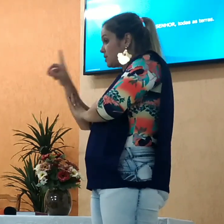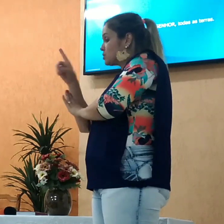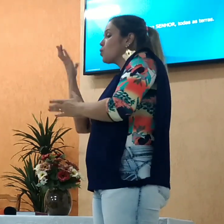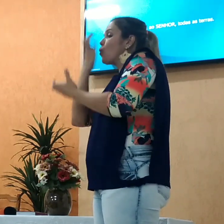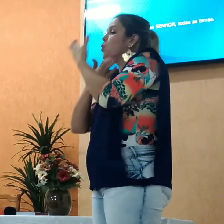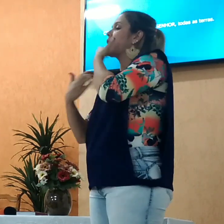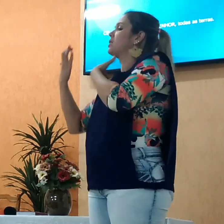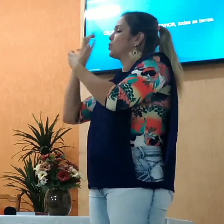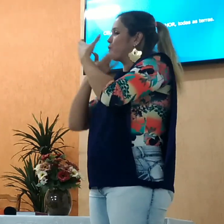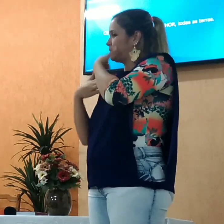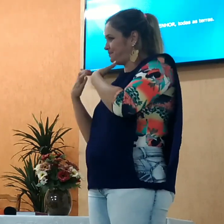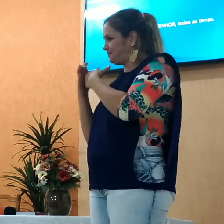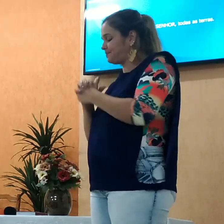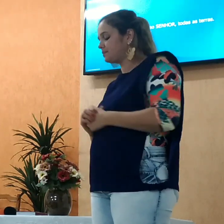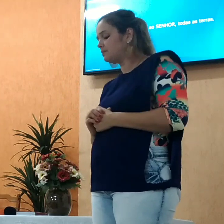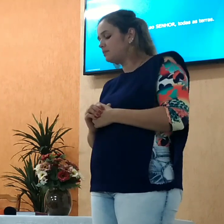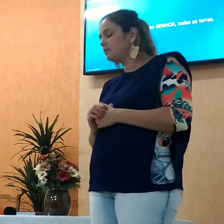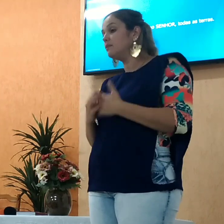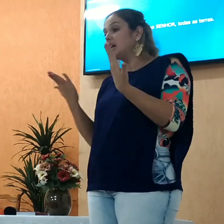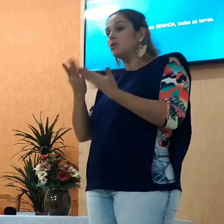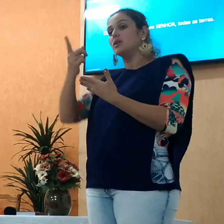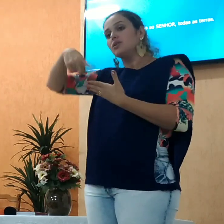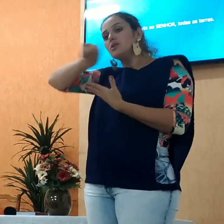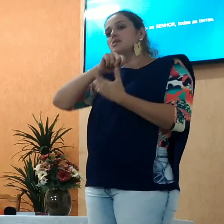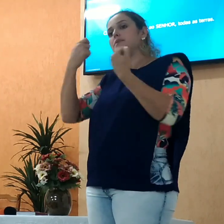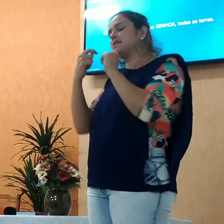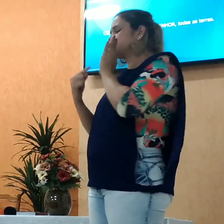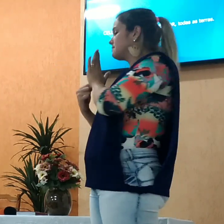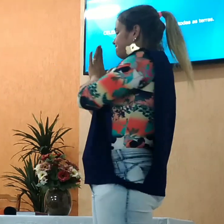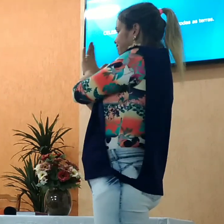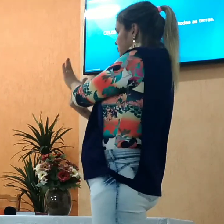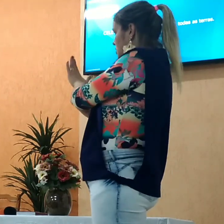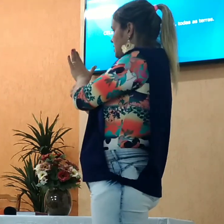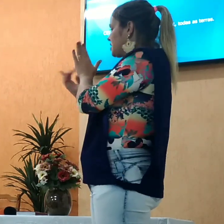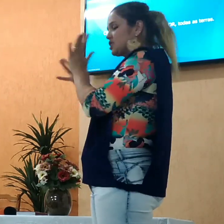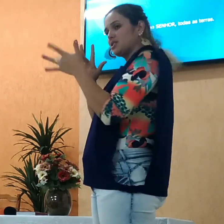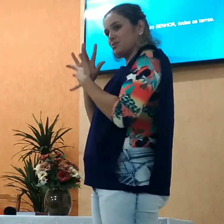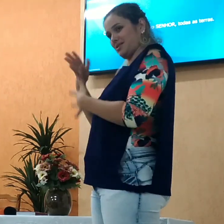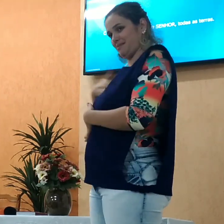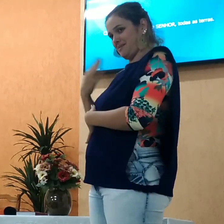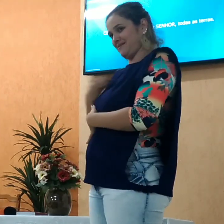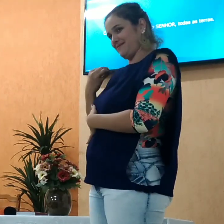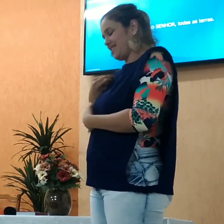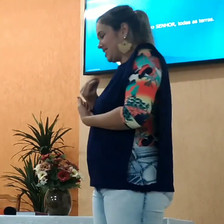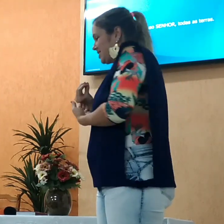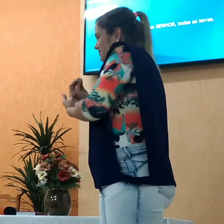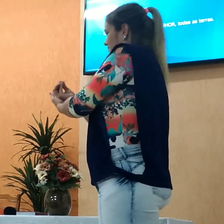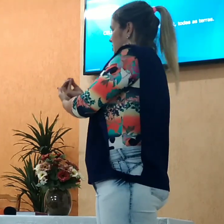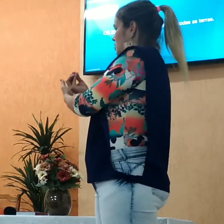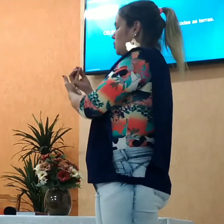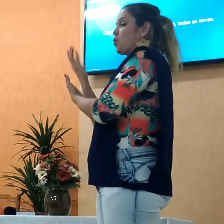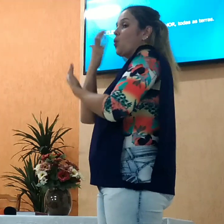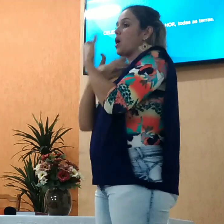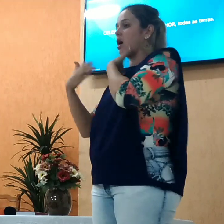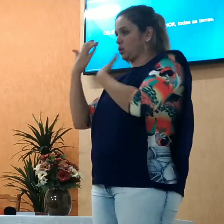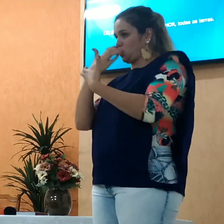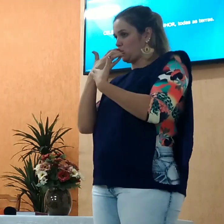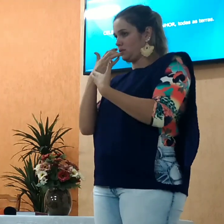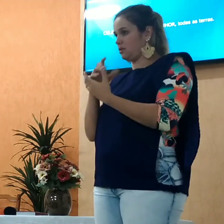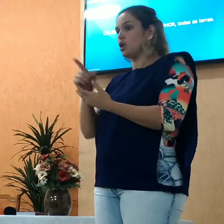canto. Apresentar diante dele com canto. Aqui nós não precisamos esperar o